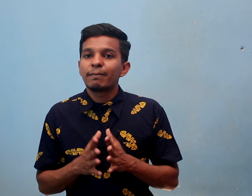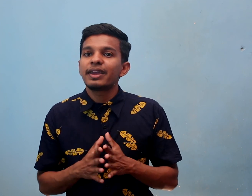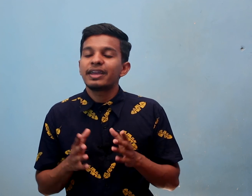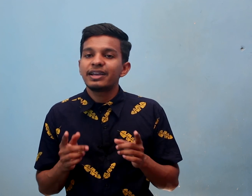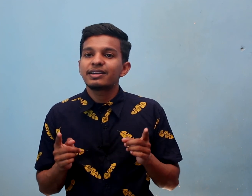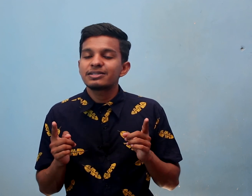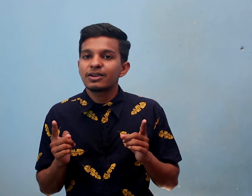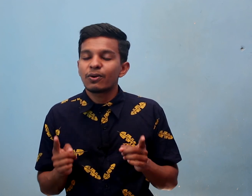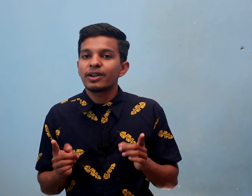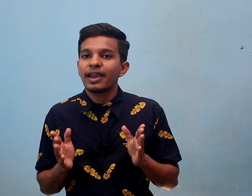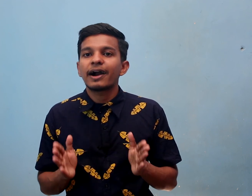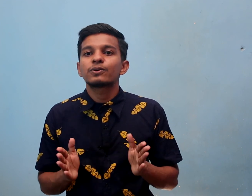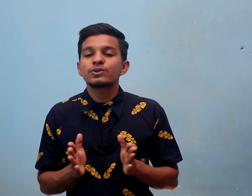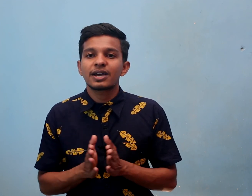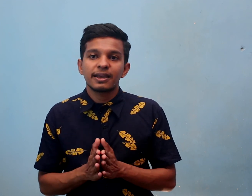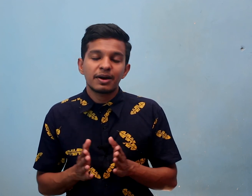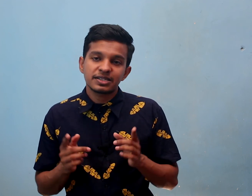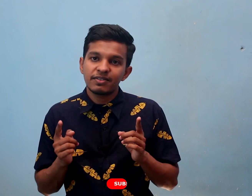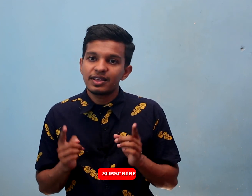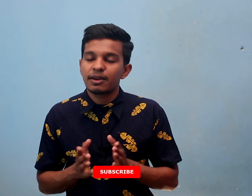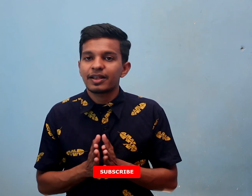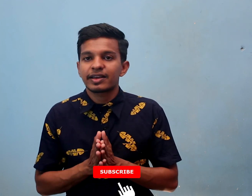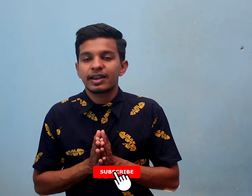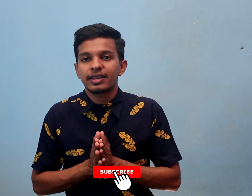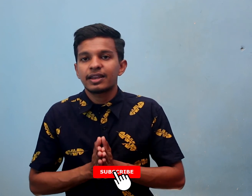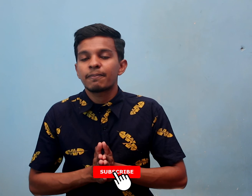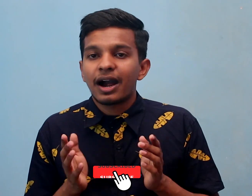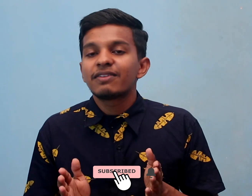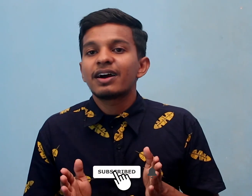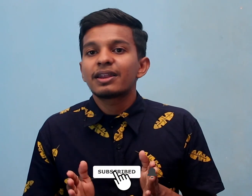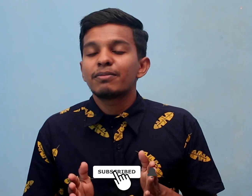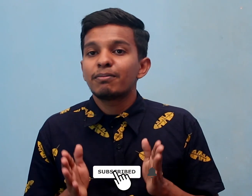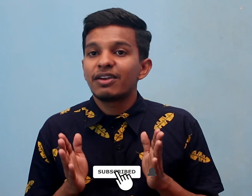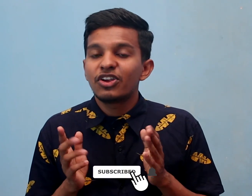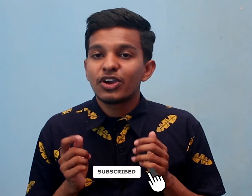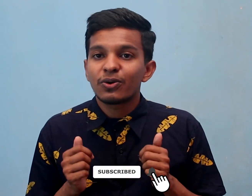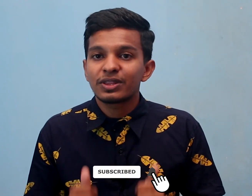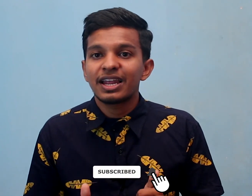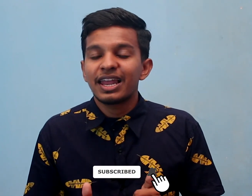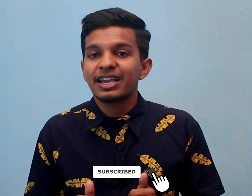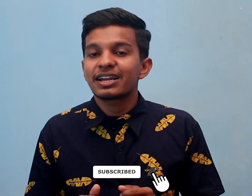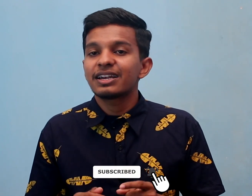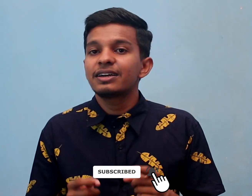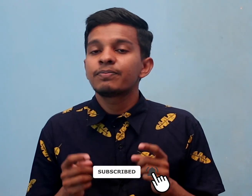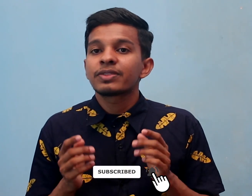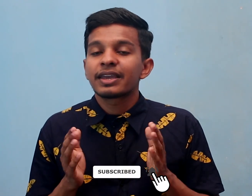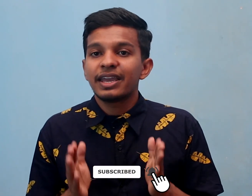මේ ඉංග්‍රීසි හෝඩිය අකුරු සංඥා භාෂාවෙන් ඉදිරිපත් කරන්නේ කියලා. අනිවාර්යයෙන්ම මේ වීඩියෝ එක හොඳ නම් ලයික් කරන්න. ඒ